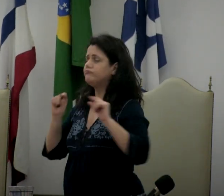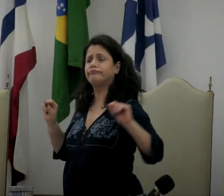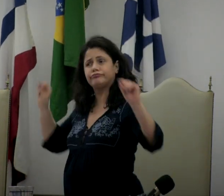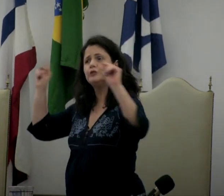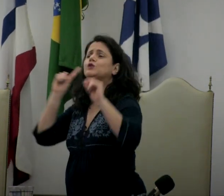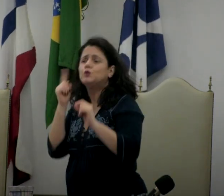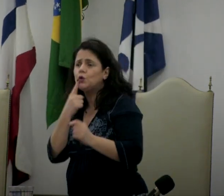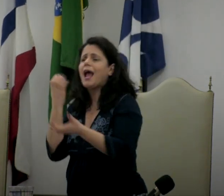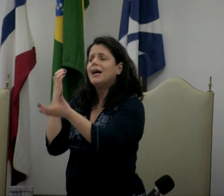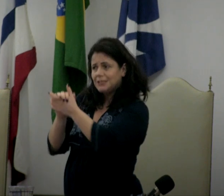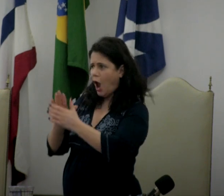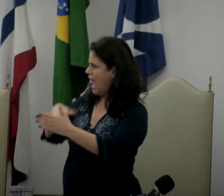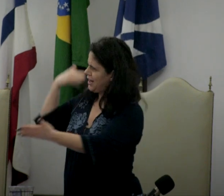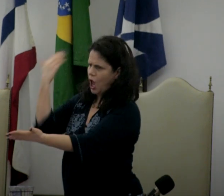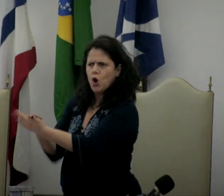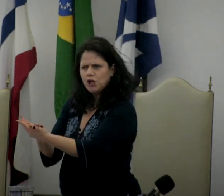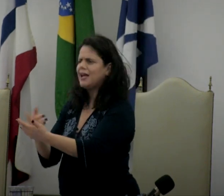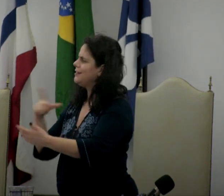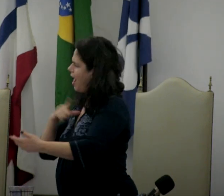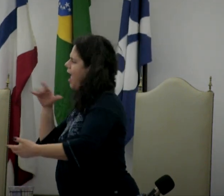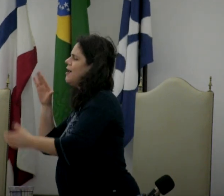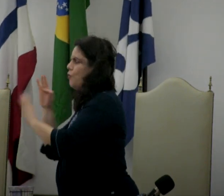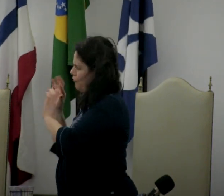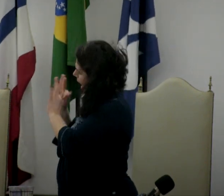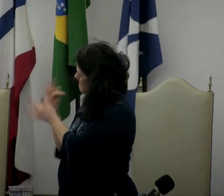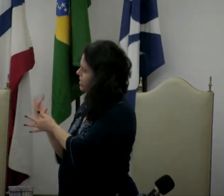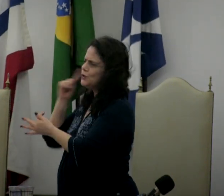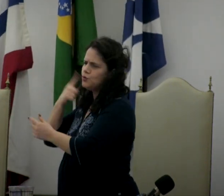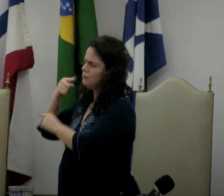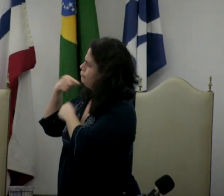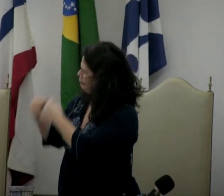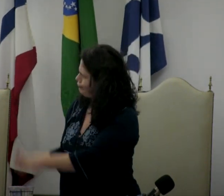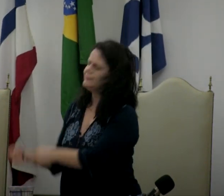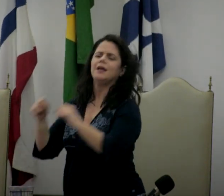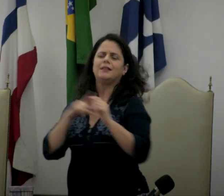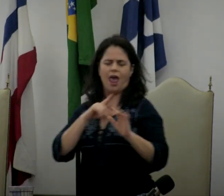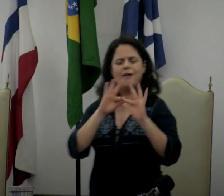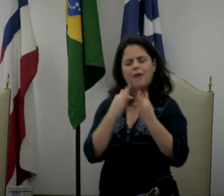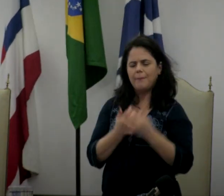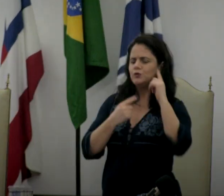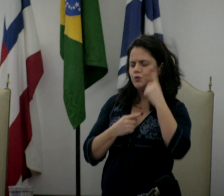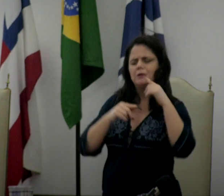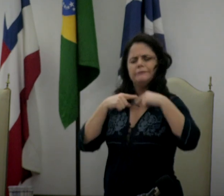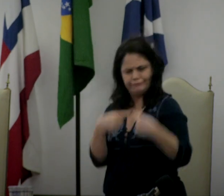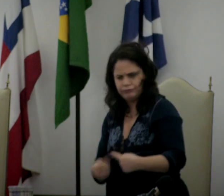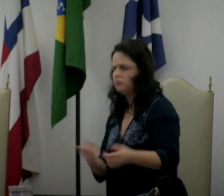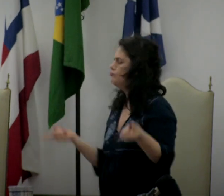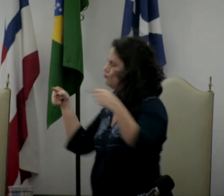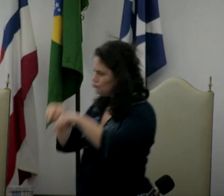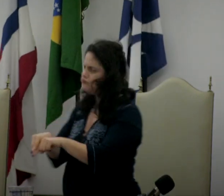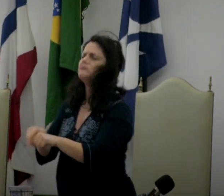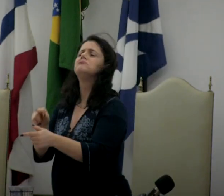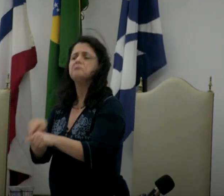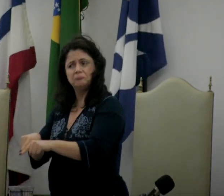exemplo, nós temos diversos surdos que são casados, né, constituem família, e aí assim constituem